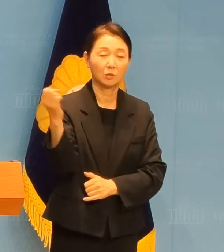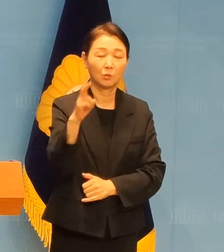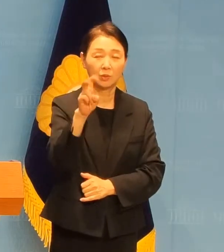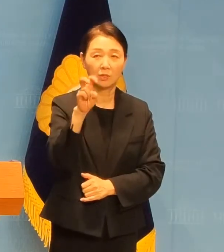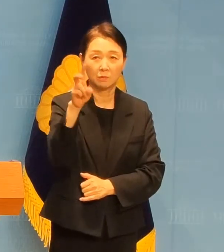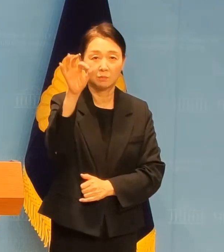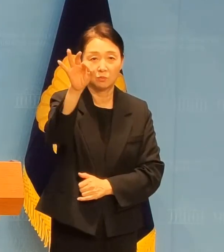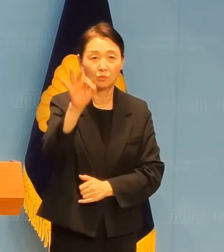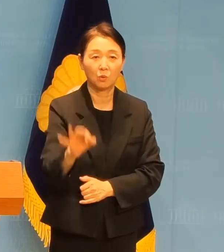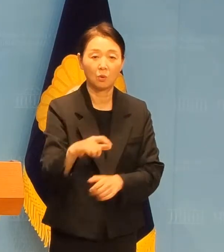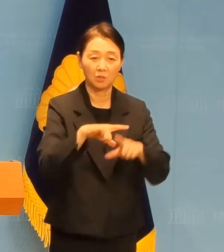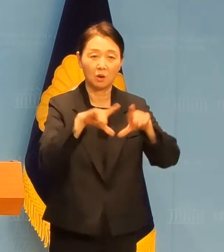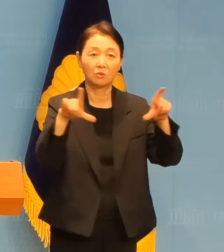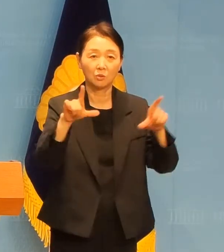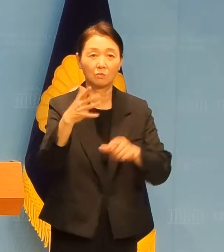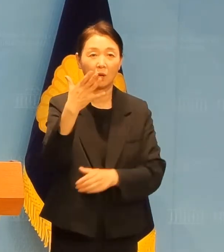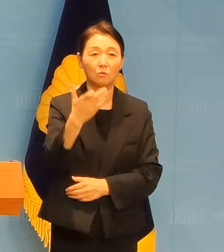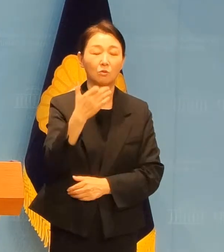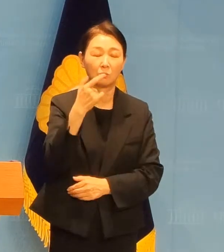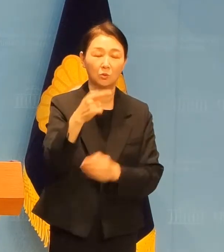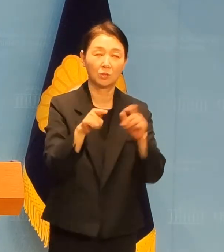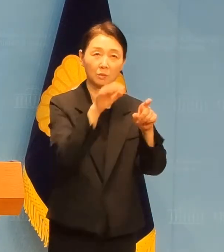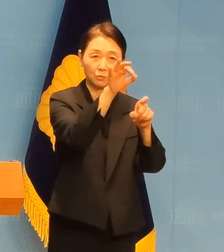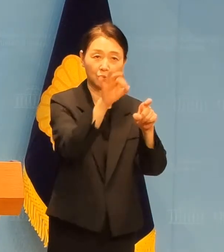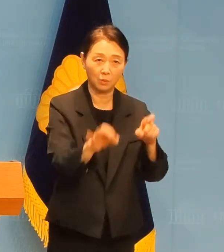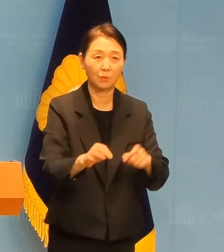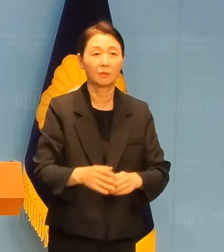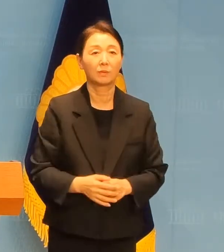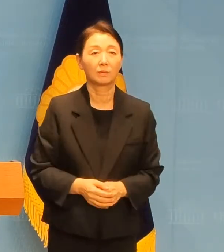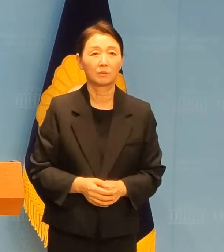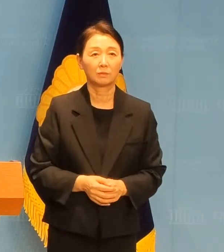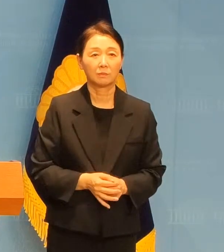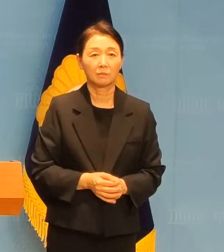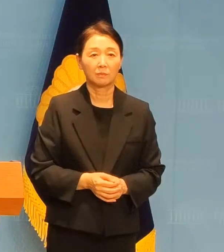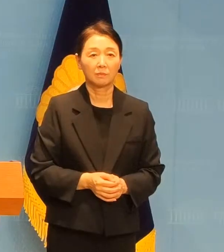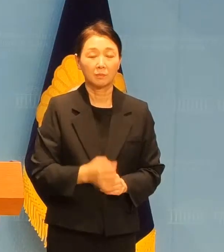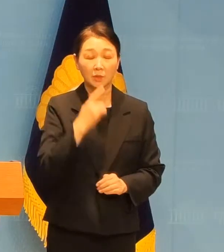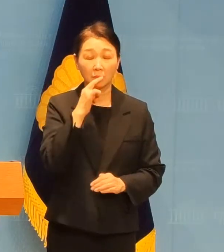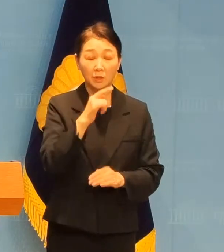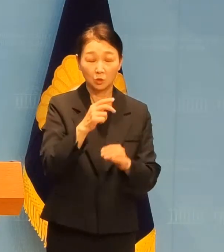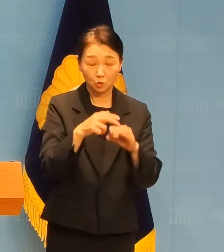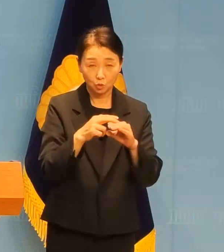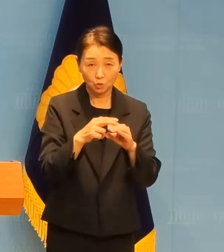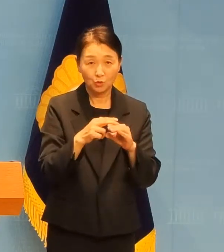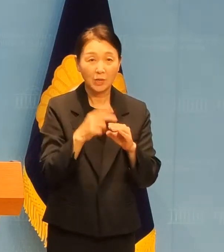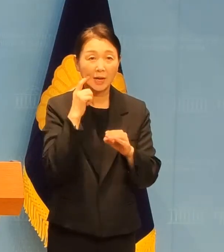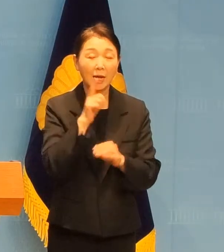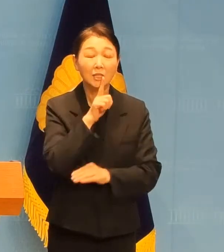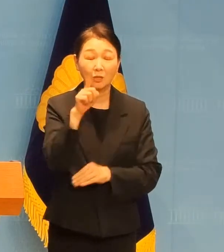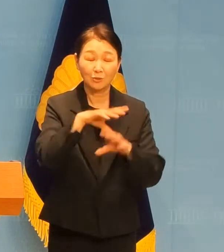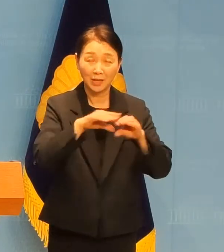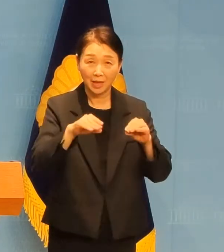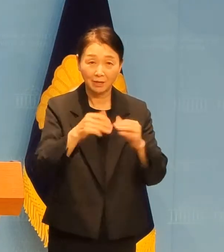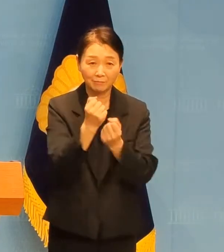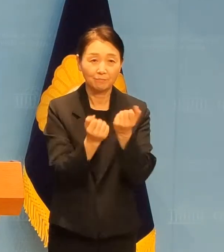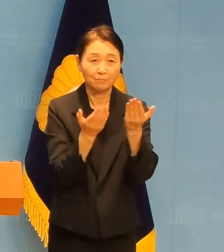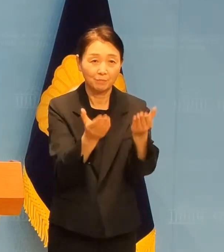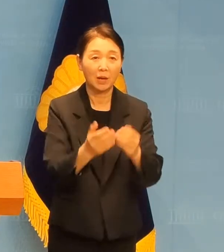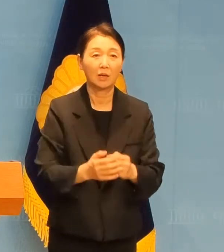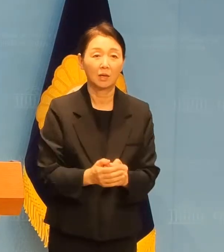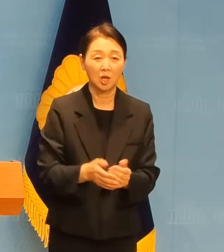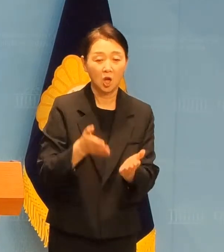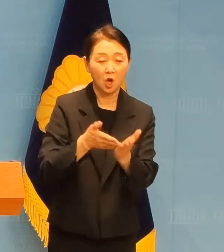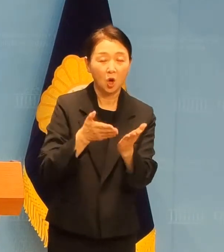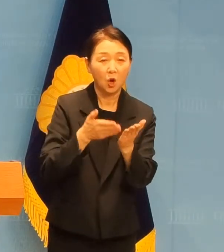22%, 현수막 96건 10% 순으로 제보되었습니다. 민주파출소 주요 대응 현황을 보고드리겠습니다. 언론